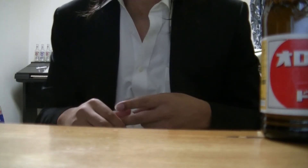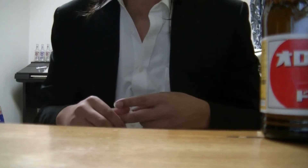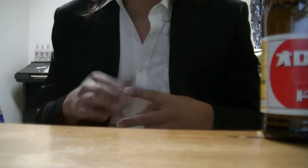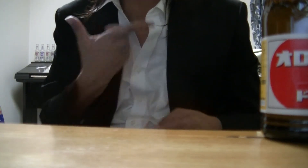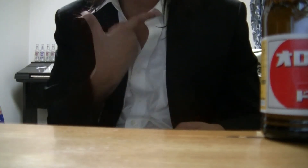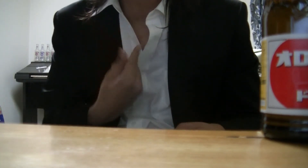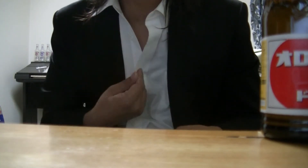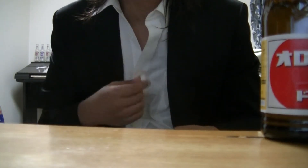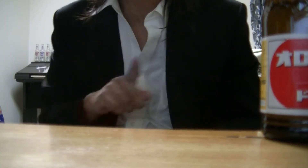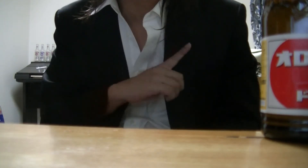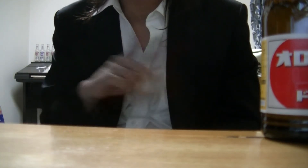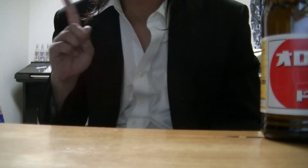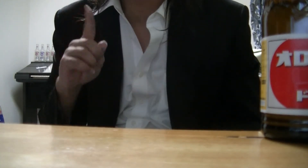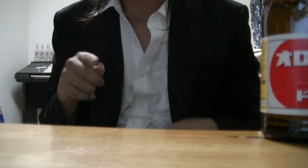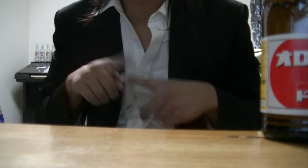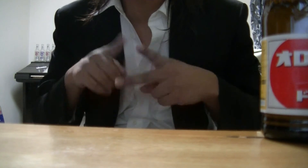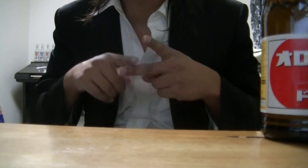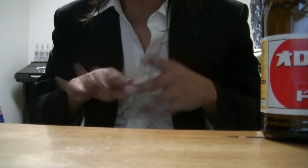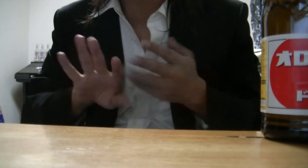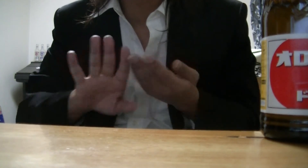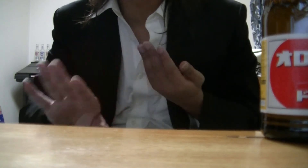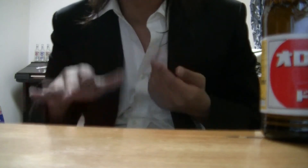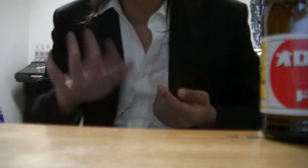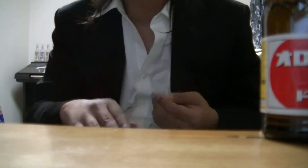本ね、もう一冊別にあるんですよ。